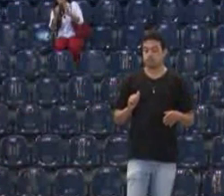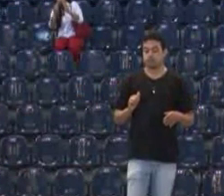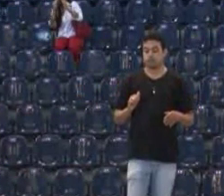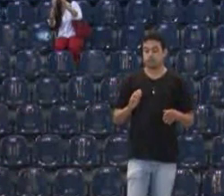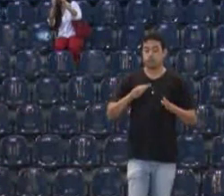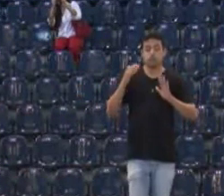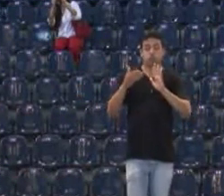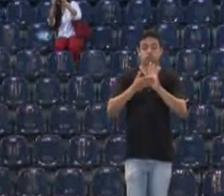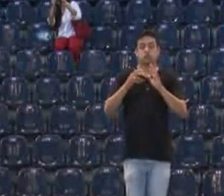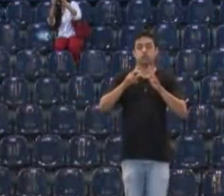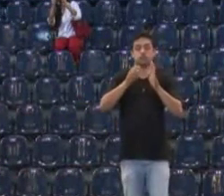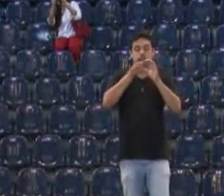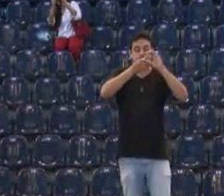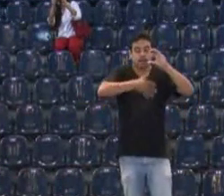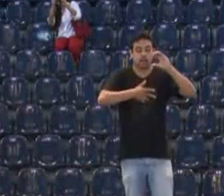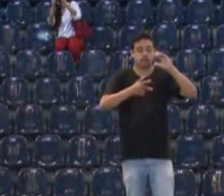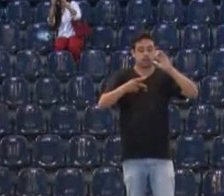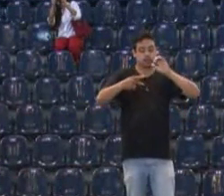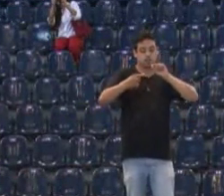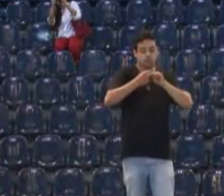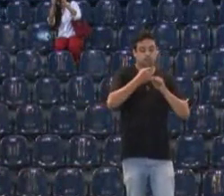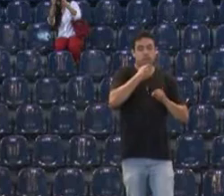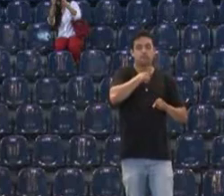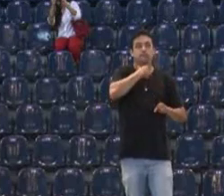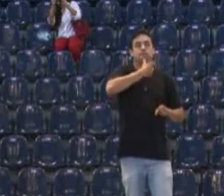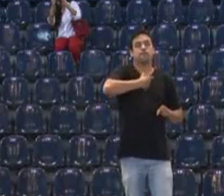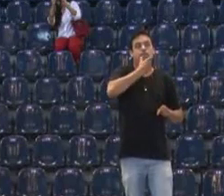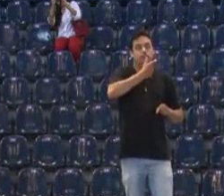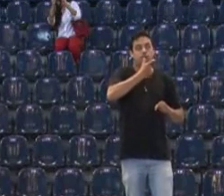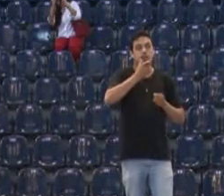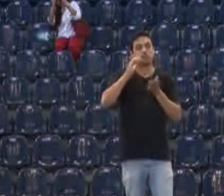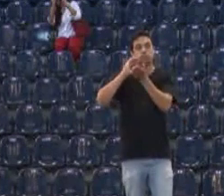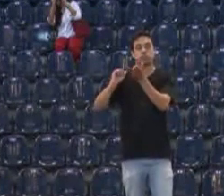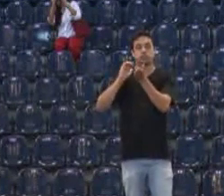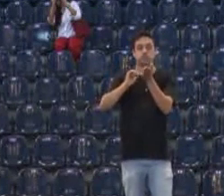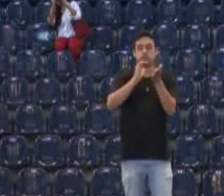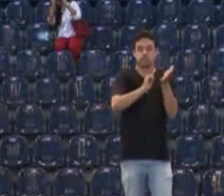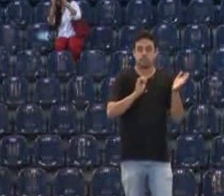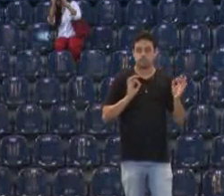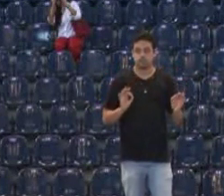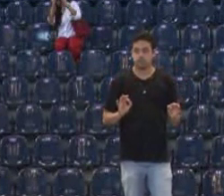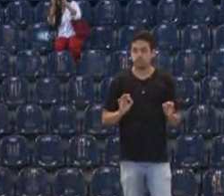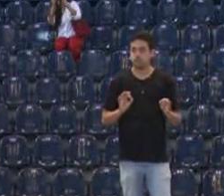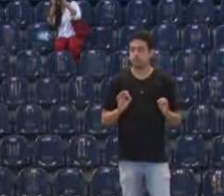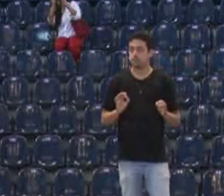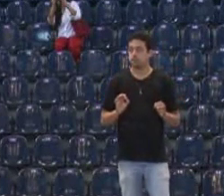Então, tudo aquilo que é característico da fala deve ficar de fora, tá certo?